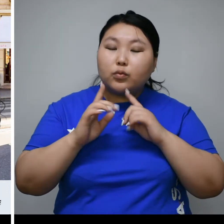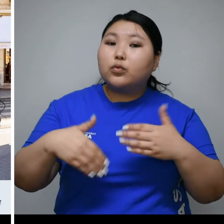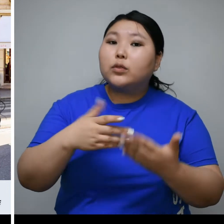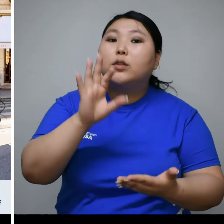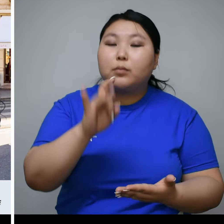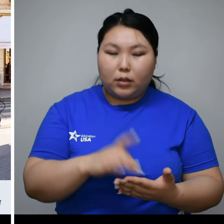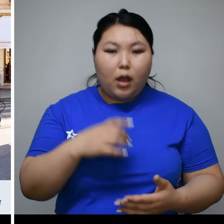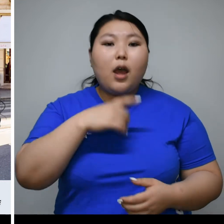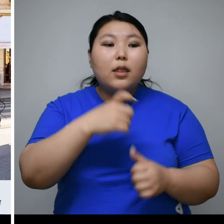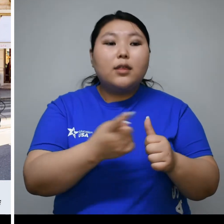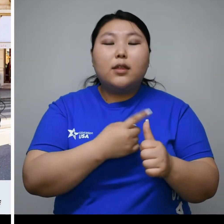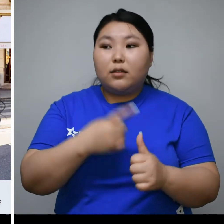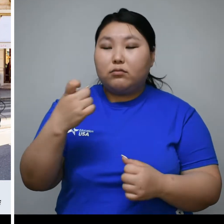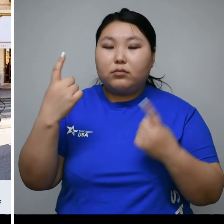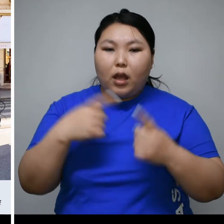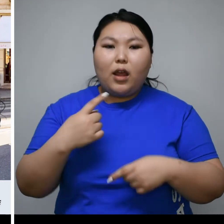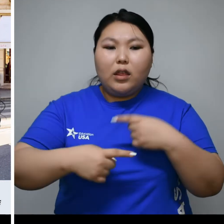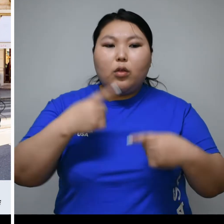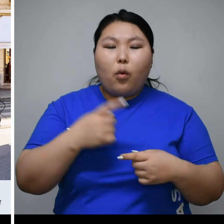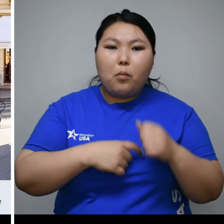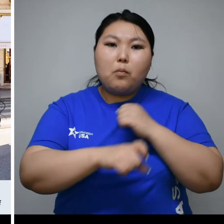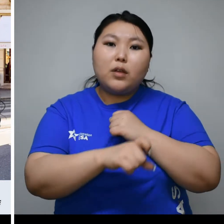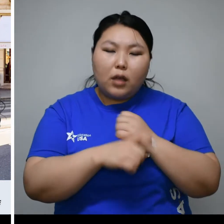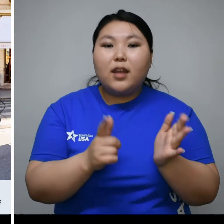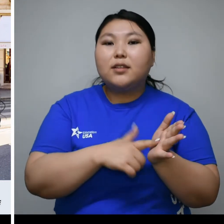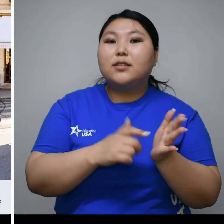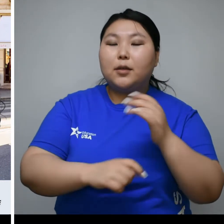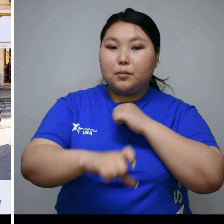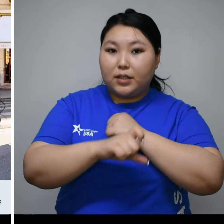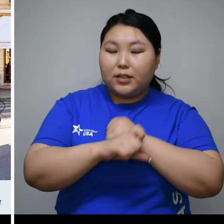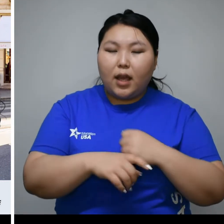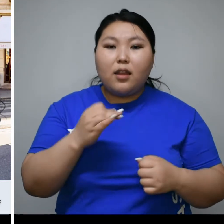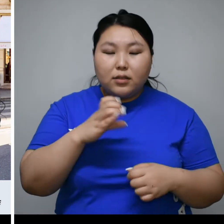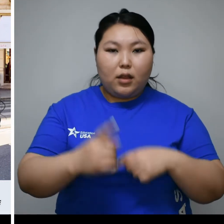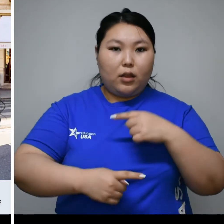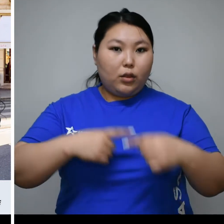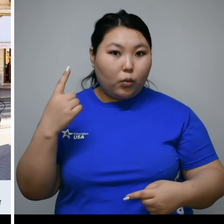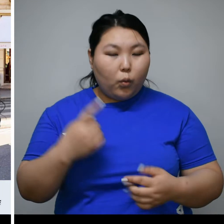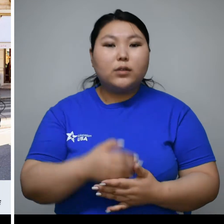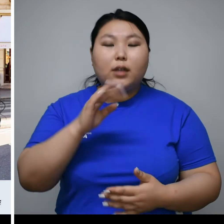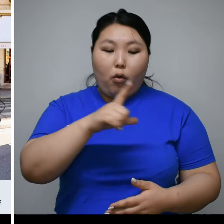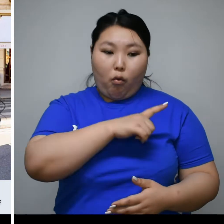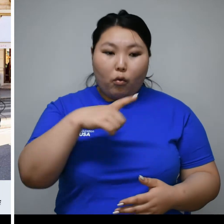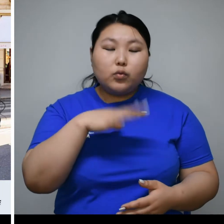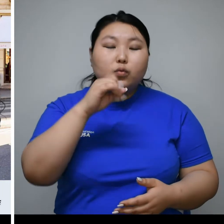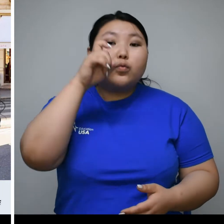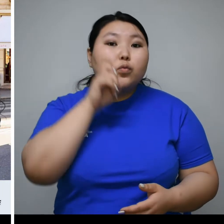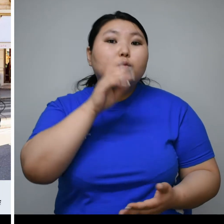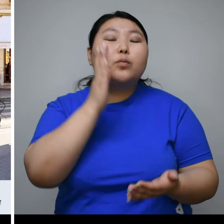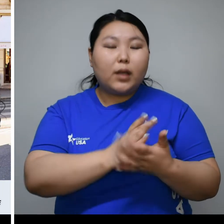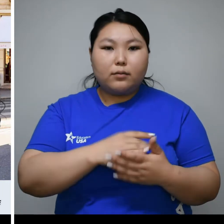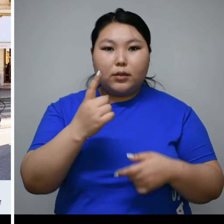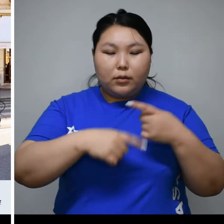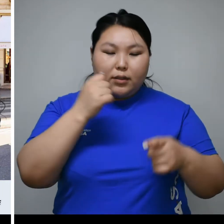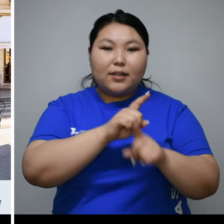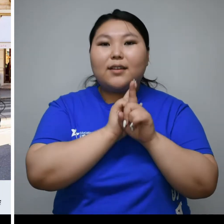болохоро хин нэгний одоо те илүү төлтэй мэрэгжил, хэрэгтэй мэрэгжил гэхээс илүүтэйгээр яг өөрийнхөө юу хүсэж байгаа